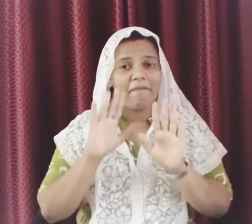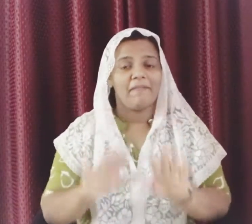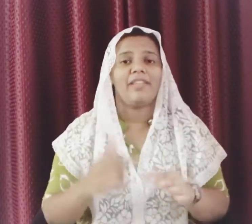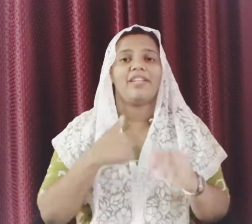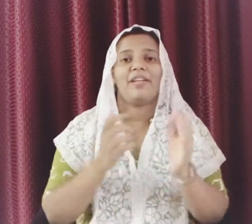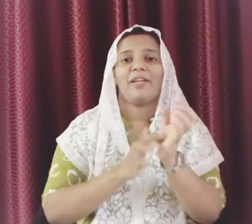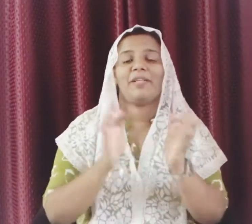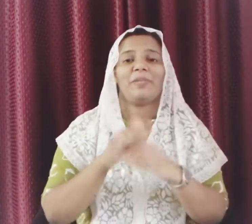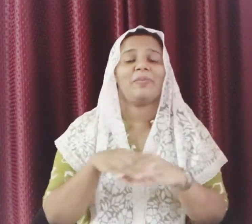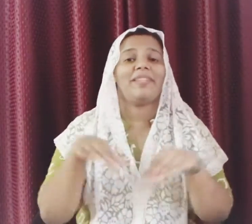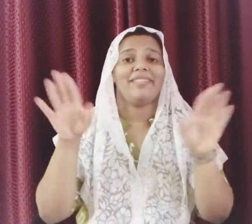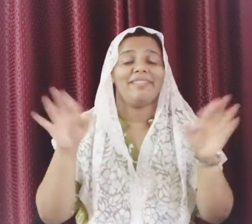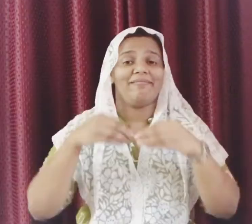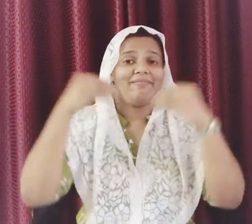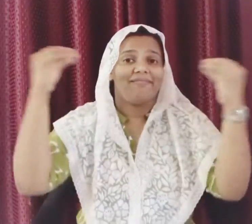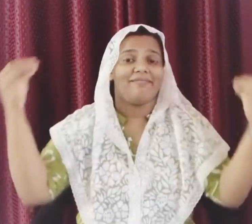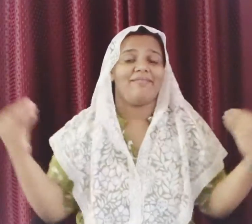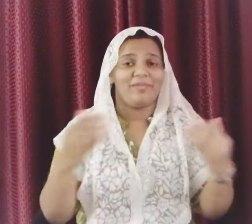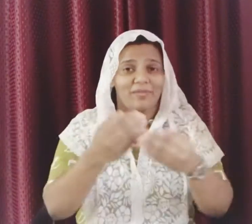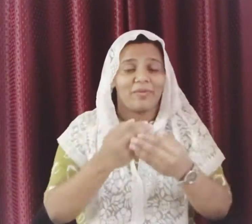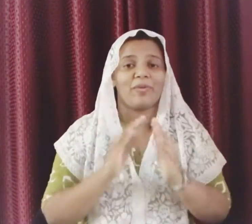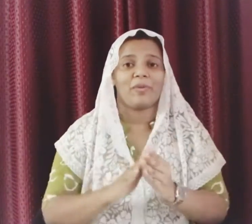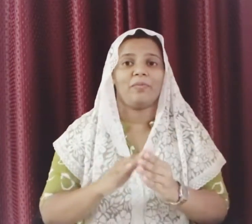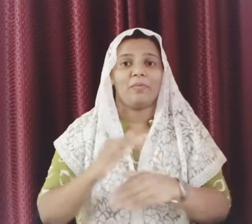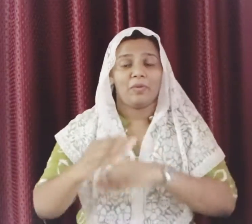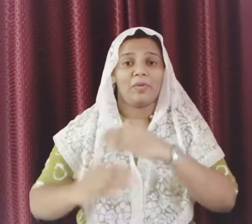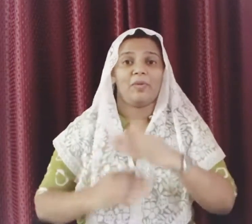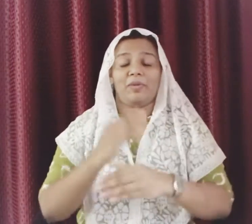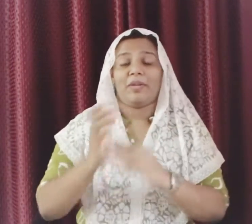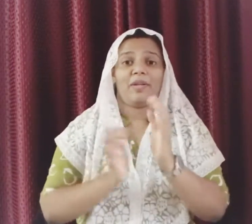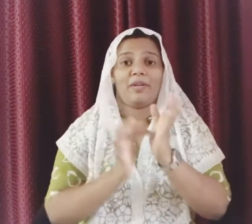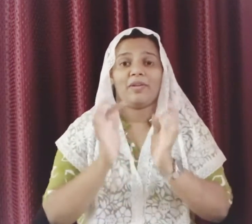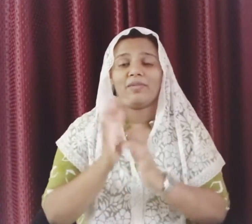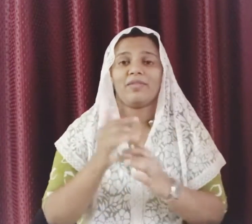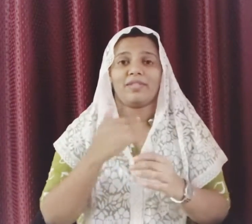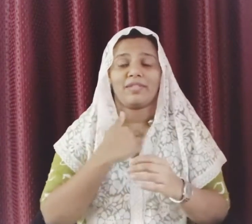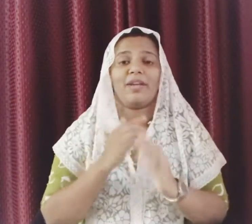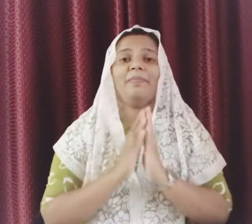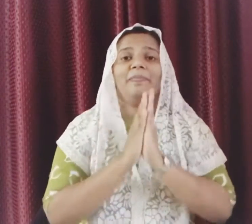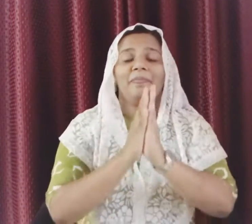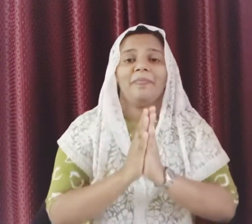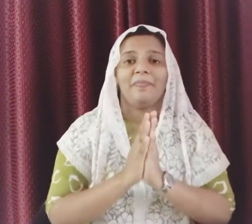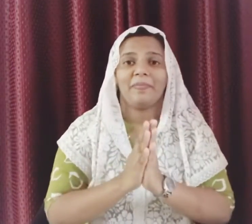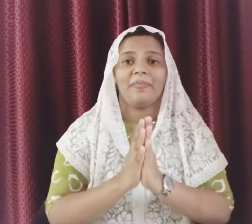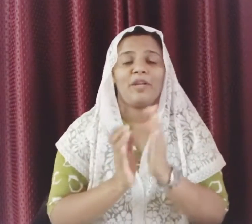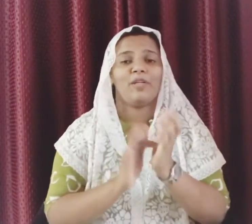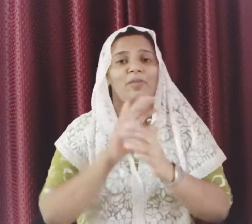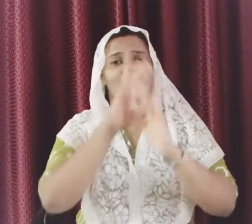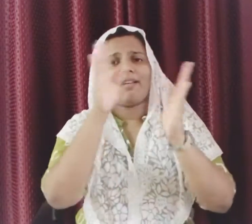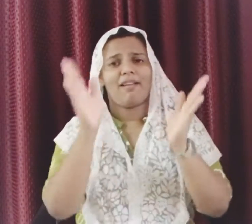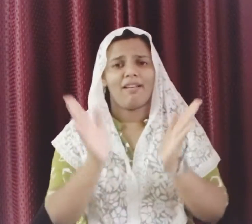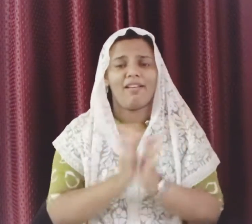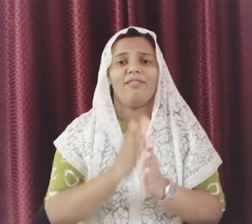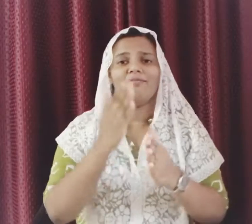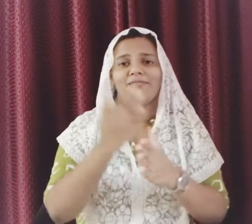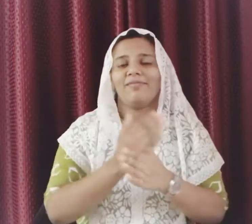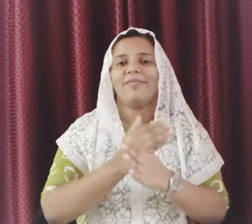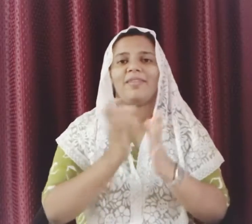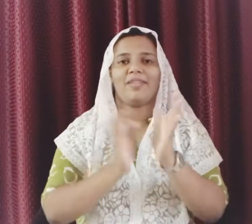ചിറകിൻ്റെ നിഴലിൽ ശരണം പ്രാപിക്കുന്നു. അത്യുന്നതനായ ദൈവത്തെ ഞാൻ വിളിച്ചപേക്ഷിക്കുന്നു, എനിക്ക് വേണ്ടി സകലവും നിർവഹിക്കുന്ന അത് കർത്താവിനെ